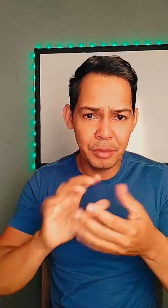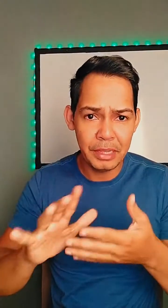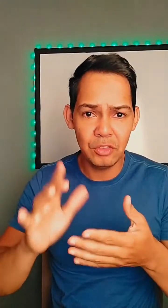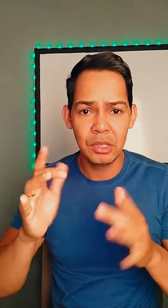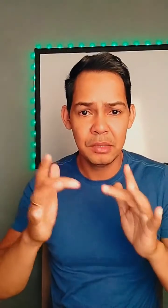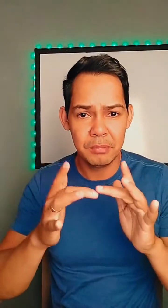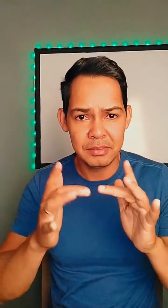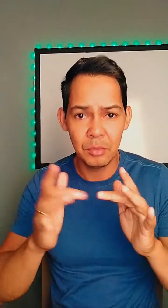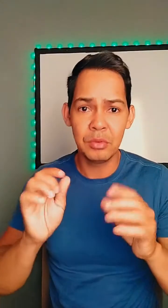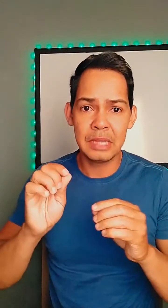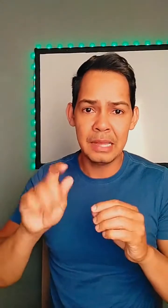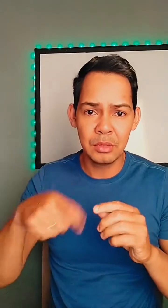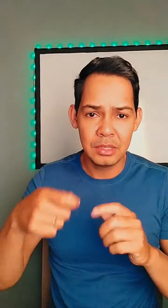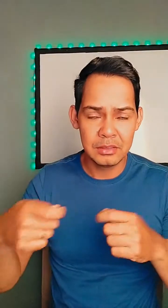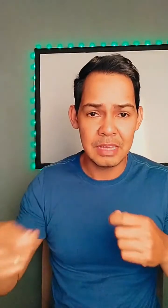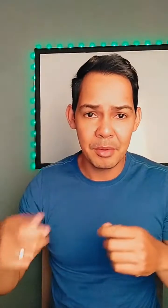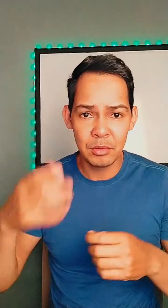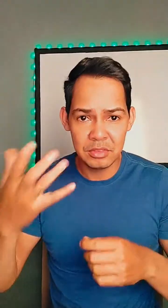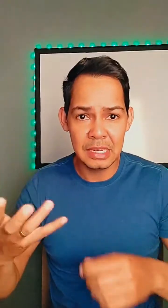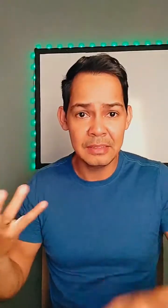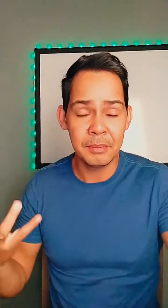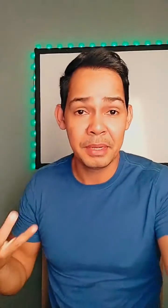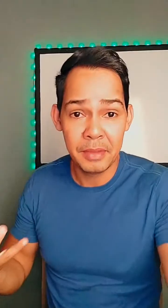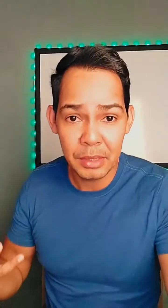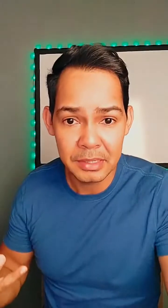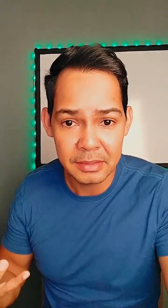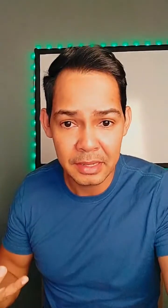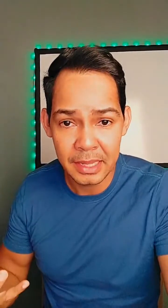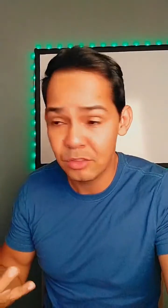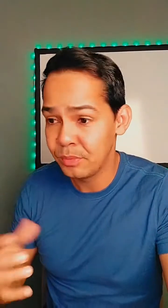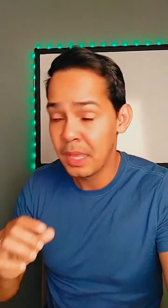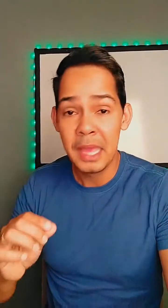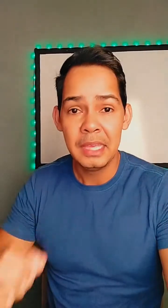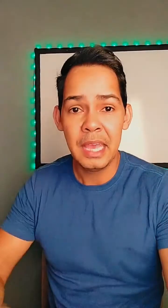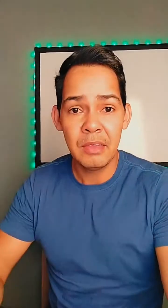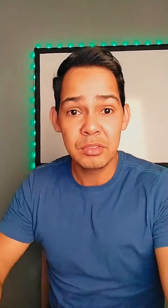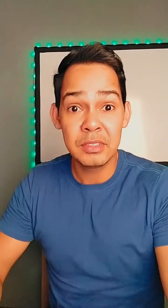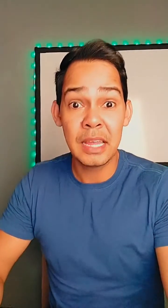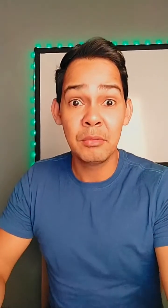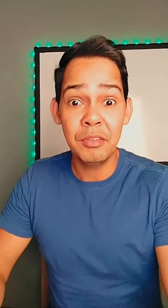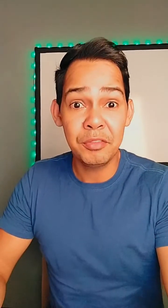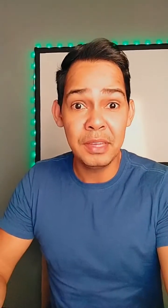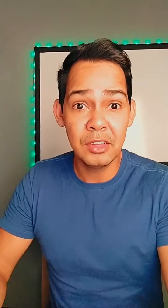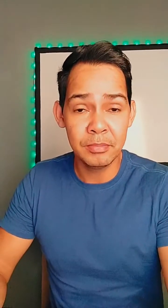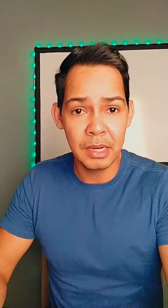fluente, mas tem um contato, sabe alguns sinais, aprendeu aqui na internet, e aí você está numa fila de banco,